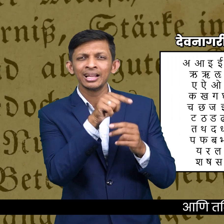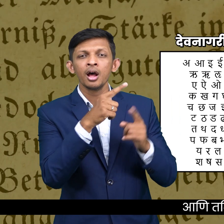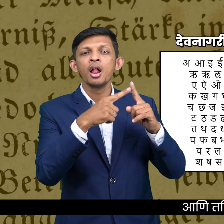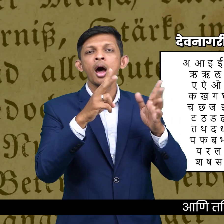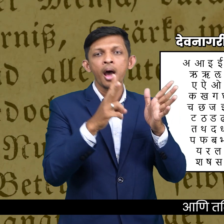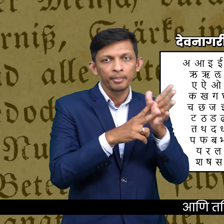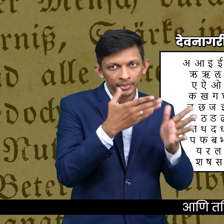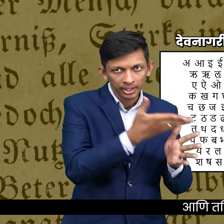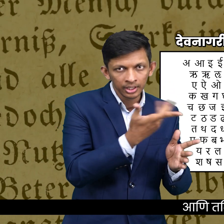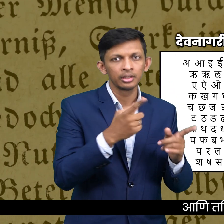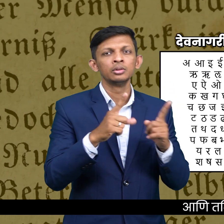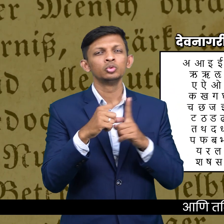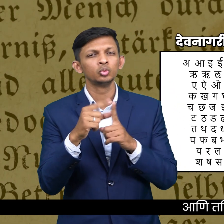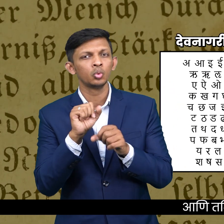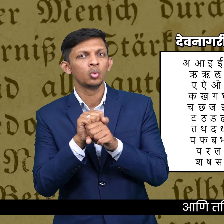आणि तमिळ, प्रत्यक्षात